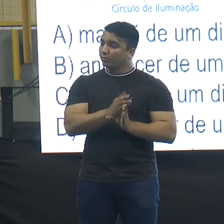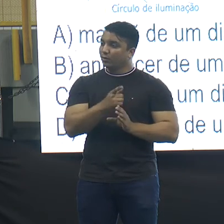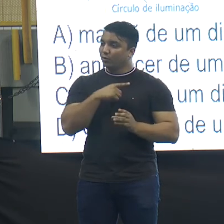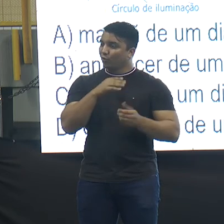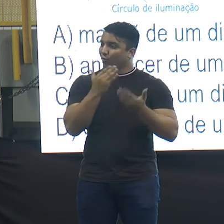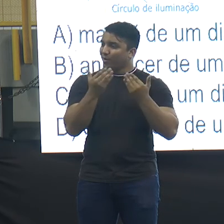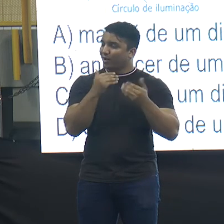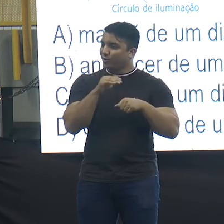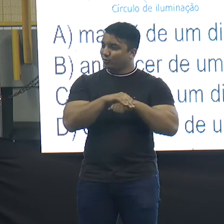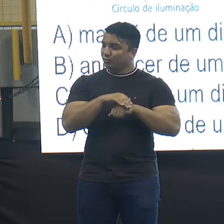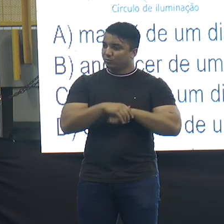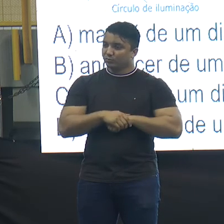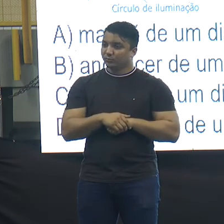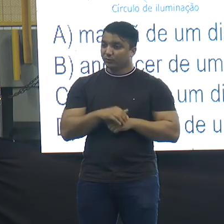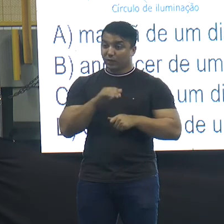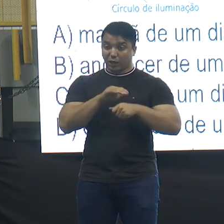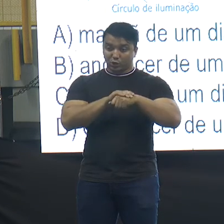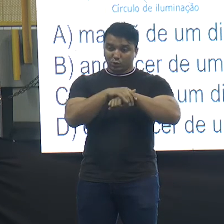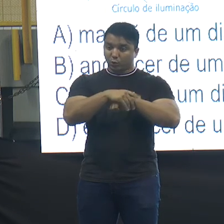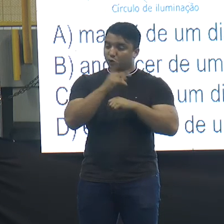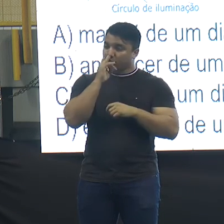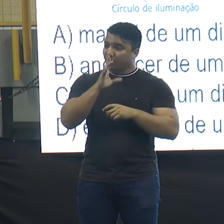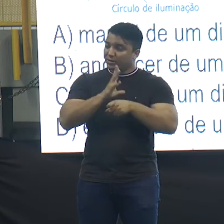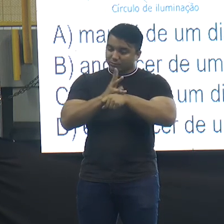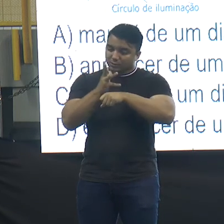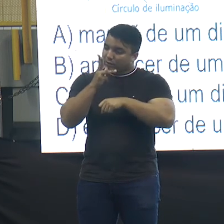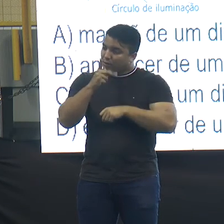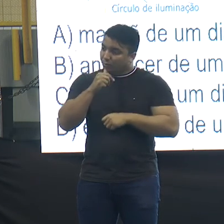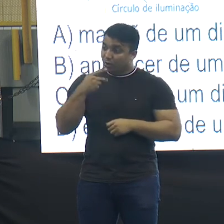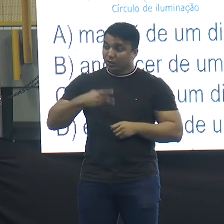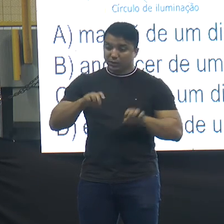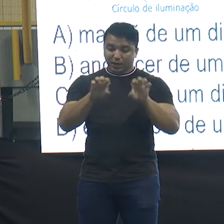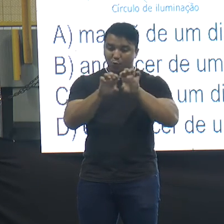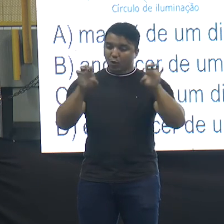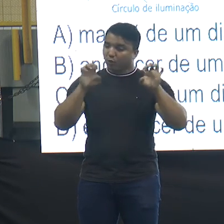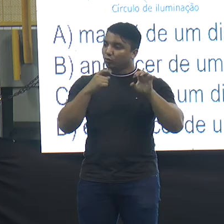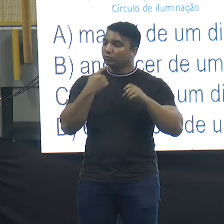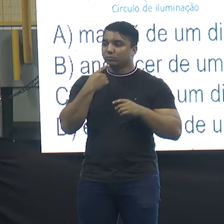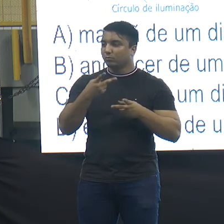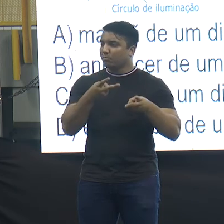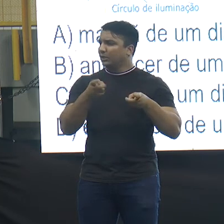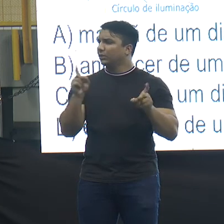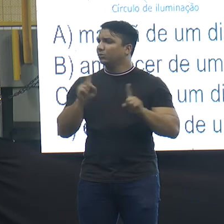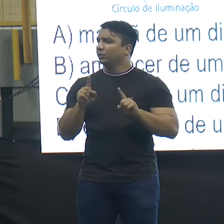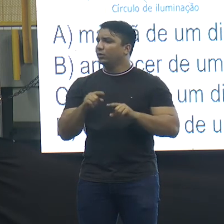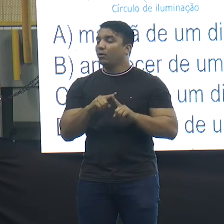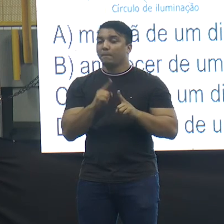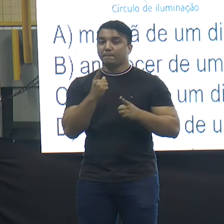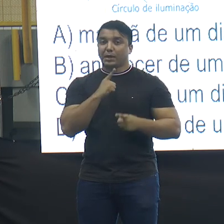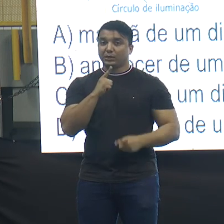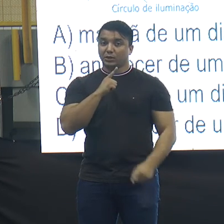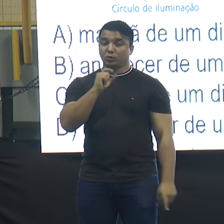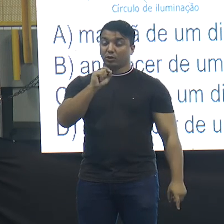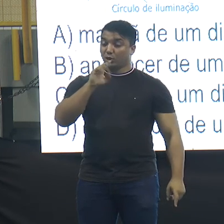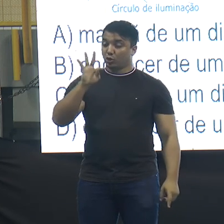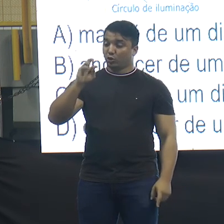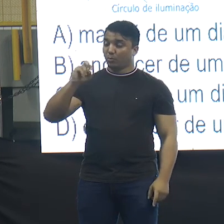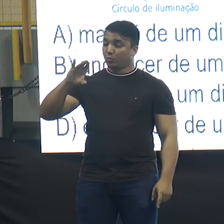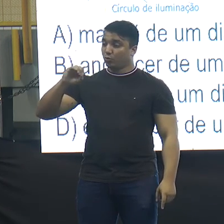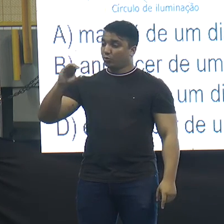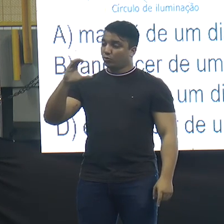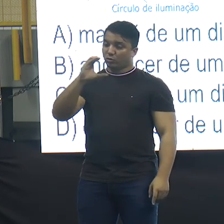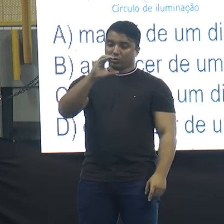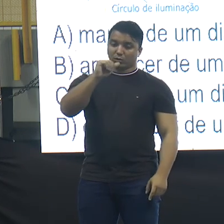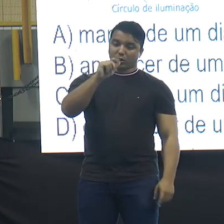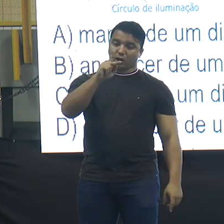à noite. As noites serão mais longas. Lembra, aqui no Equador a gente não percebe isso. Mas a partir do trópico de